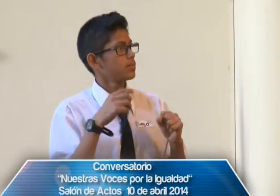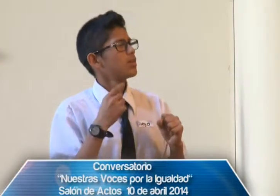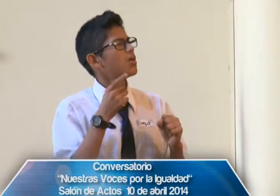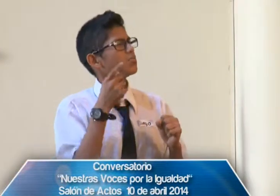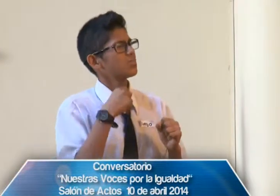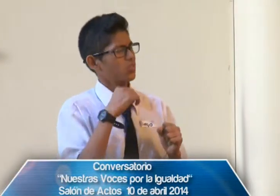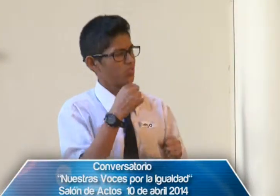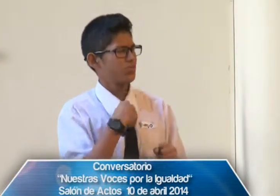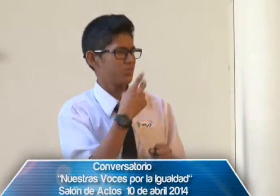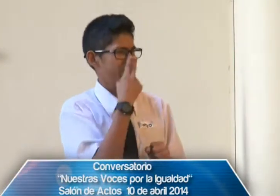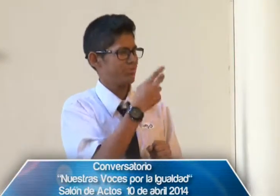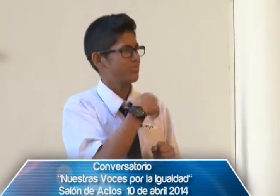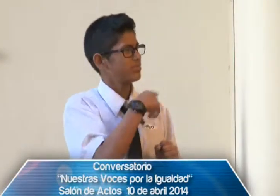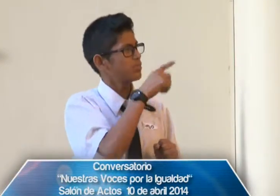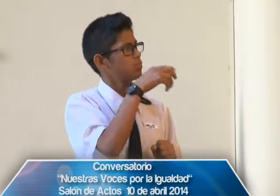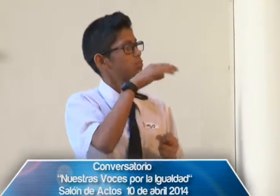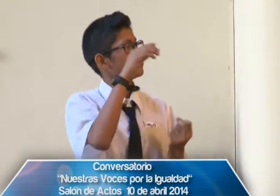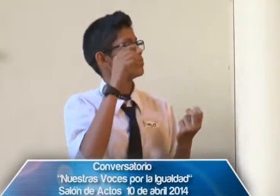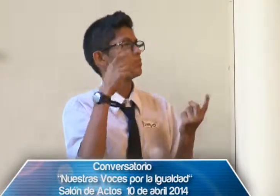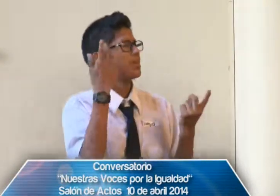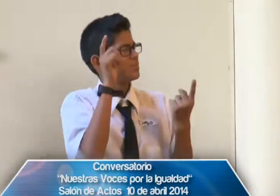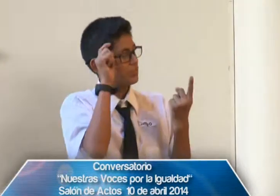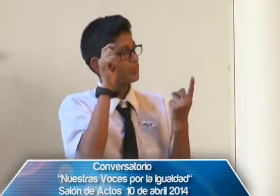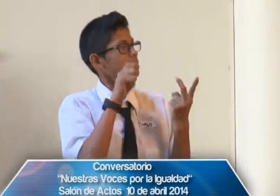información completa en todos los cursos